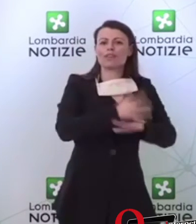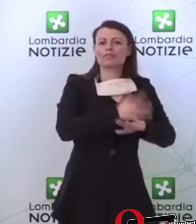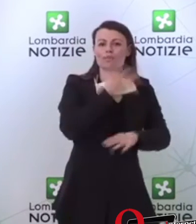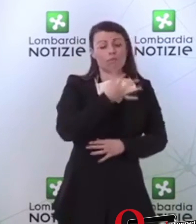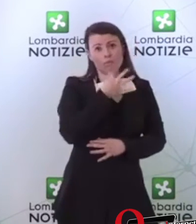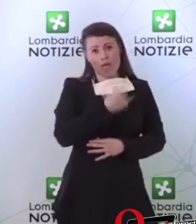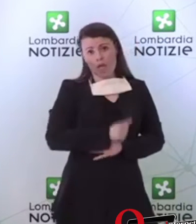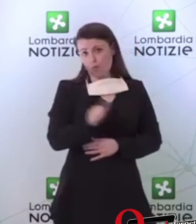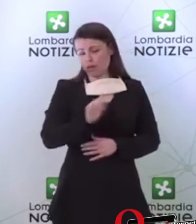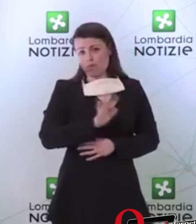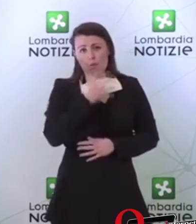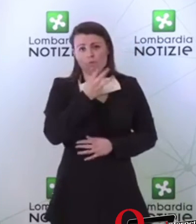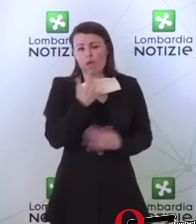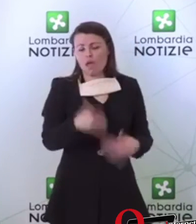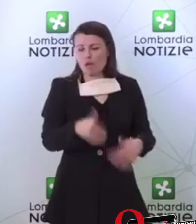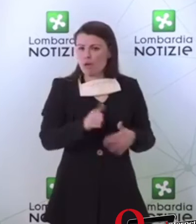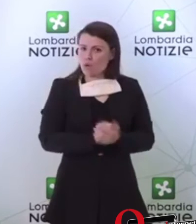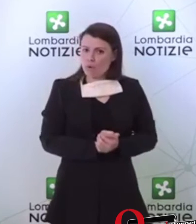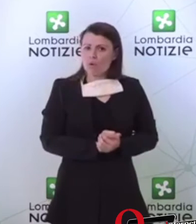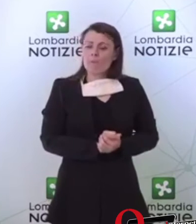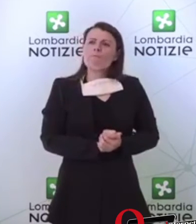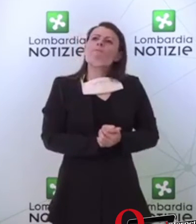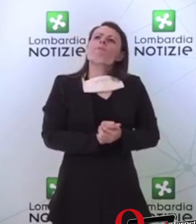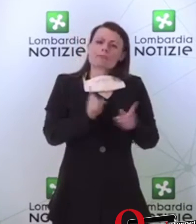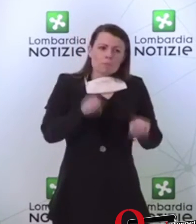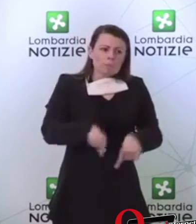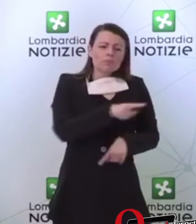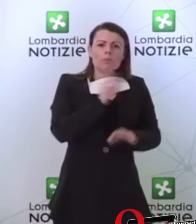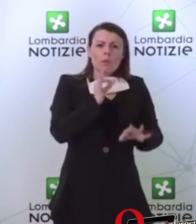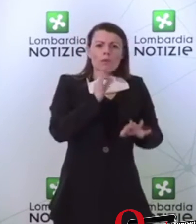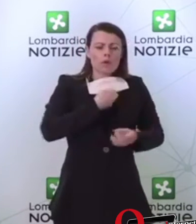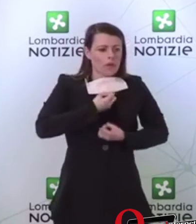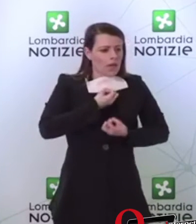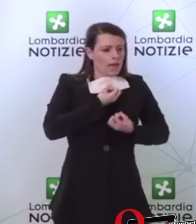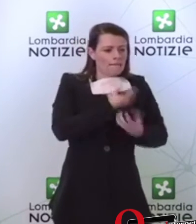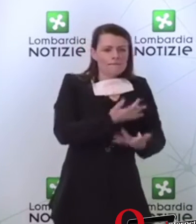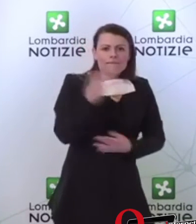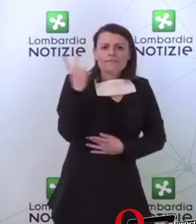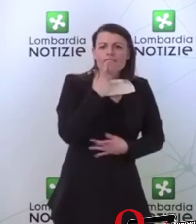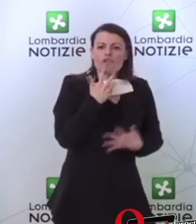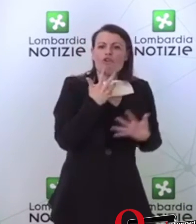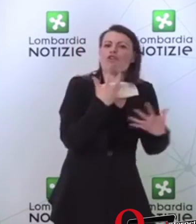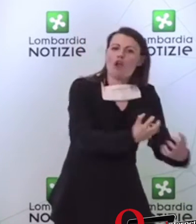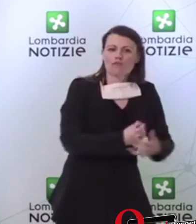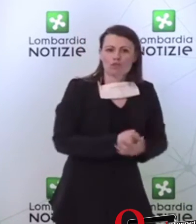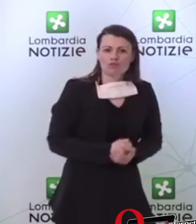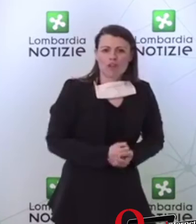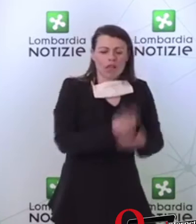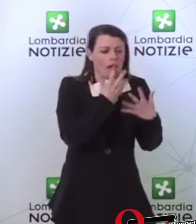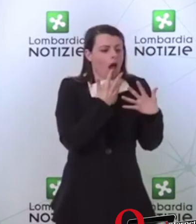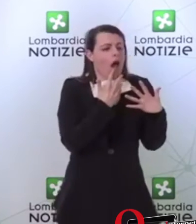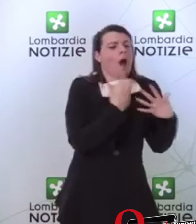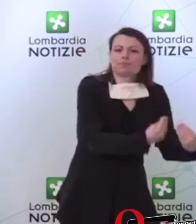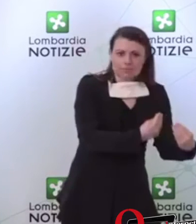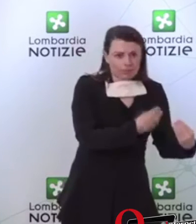sia stato molto, molto, molto partecipato, molto coinvolgente per tutti coloro che